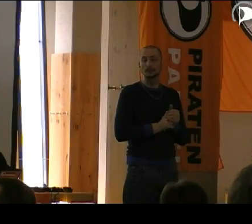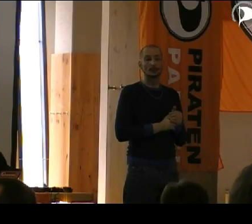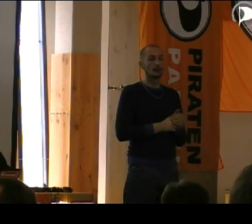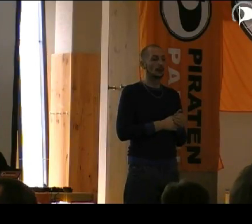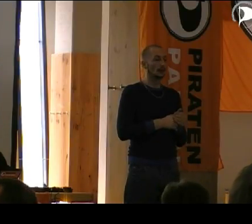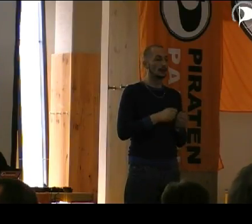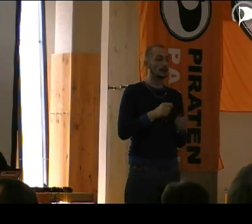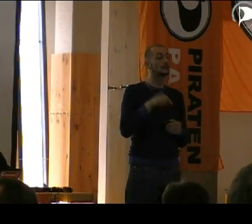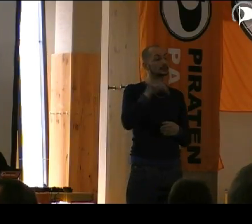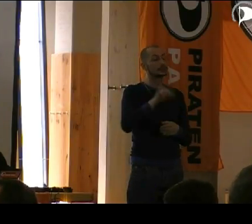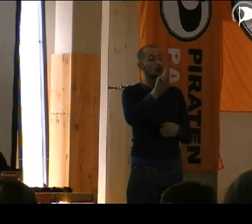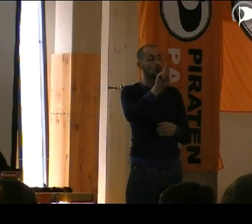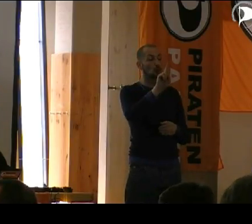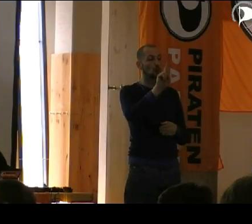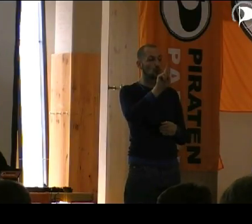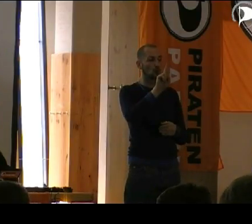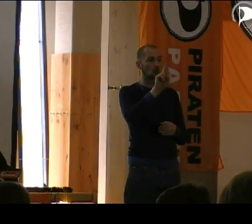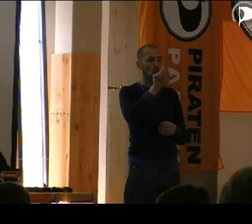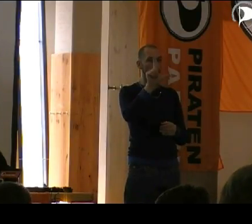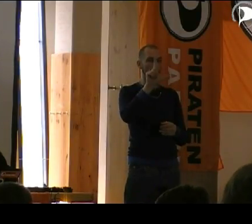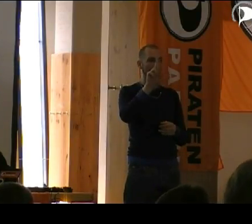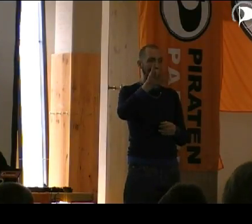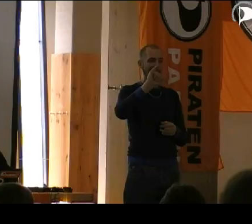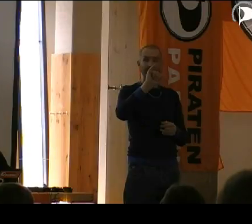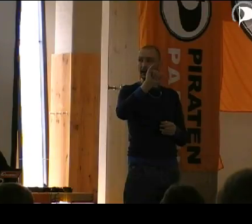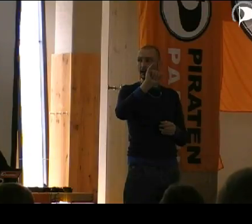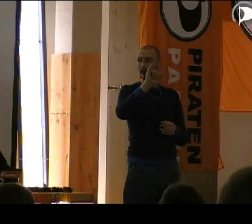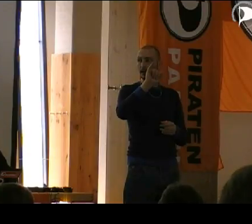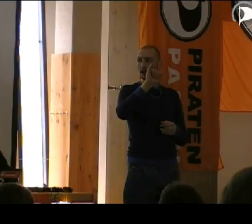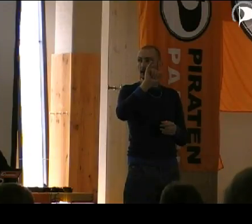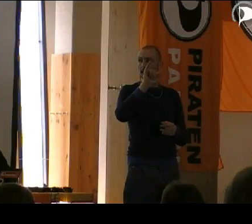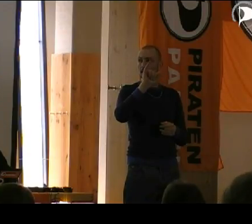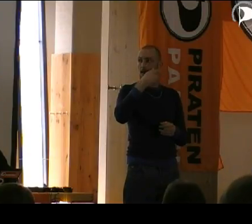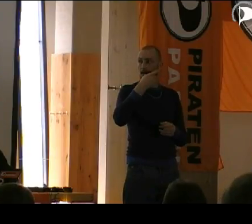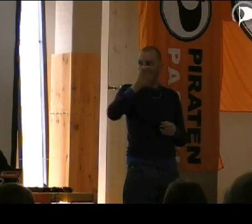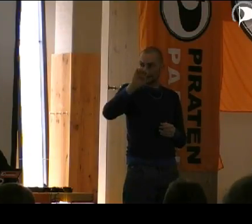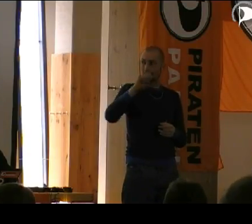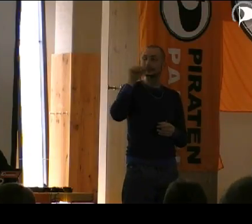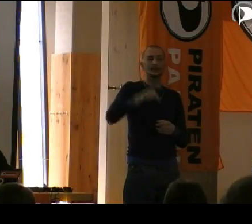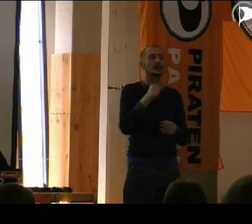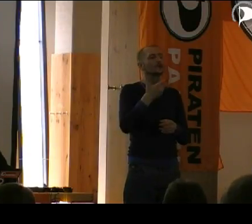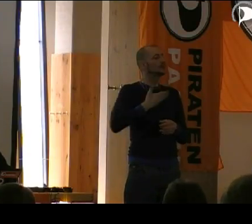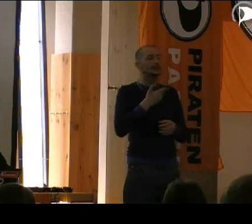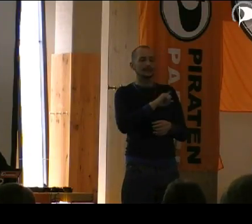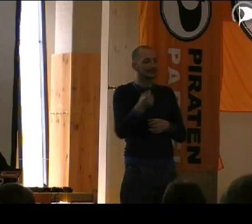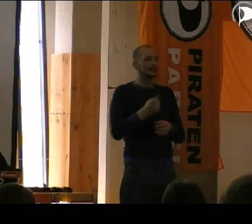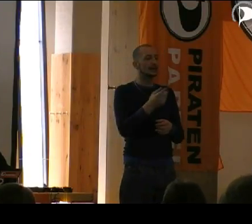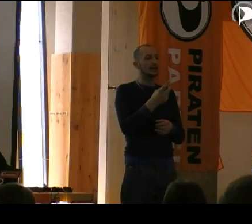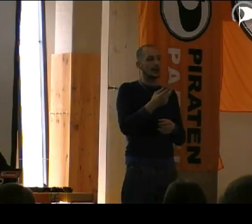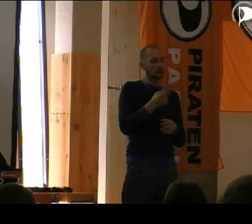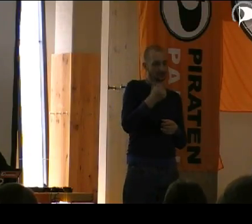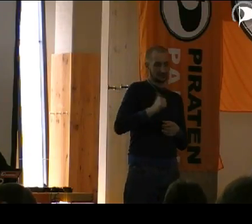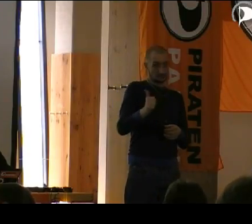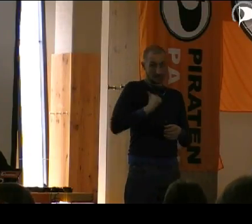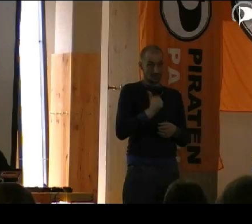nachricht vom stammtisch ins leben ich möchte mal ruft ihr sagen ohne irgend schatzmeister uns beiden zu holen aber